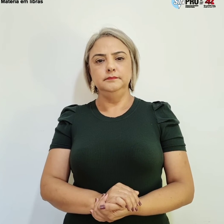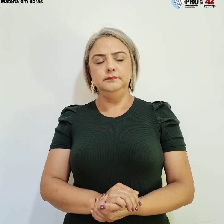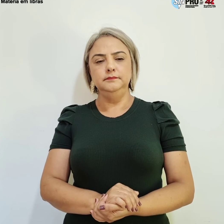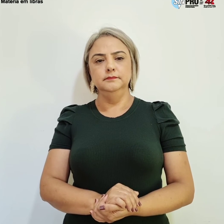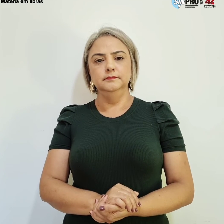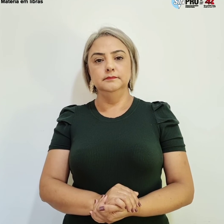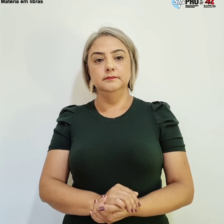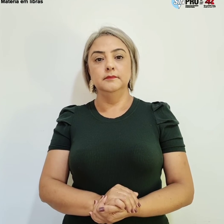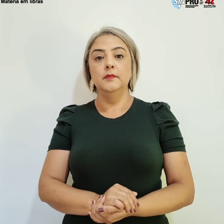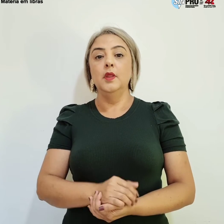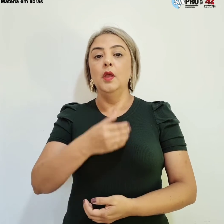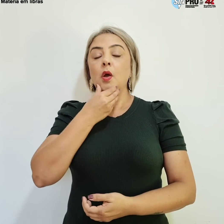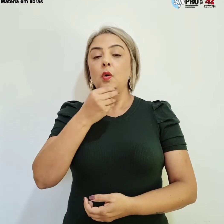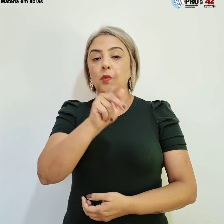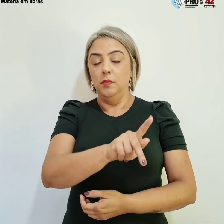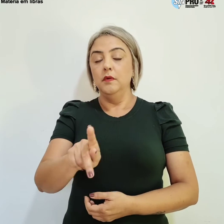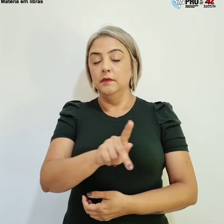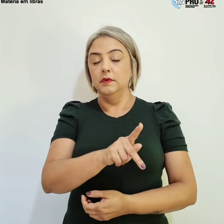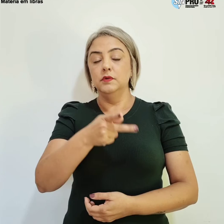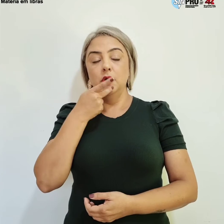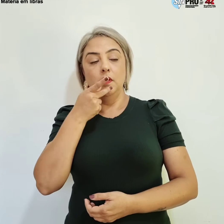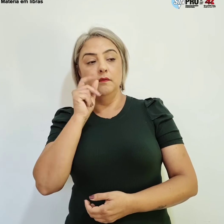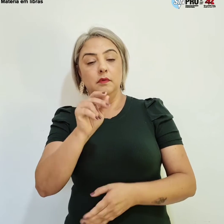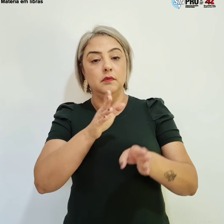Barros informa que as orientações do